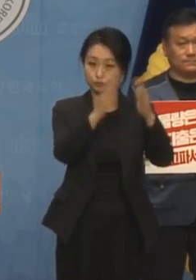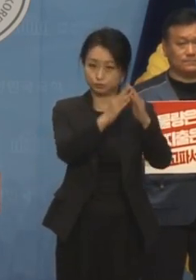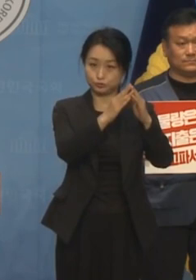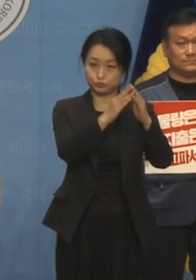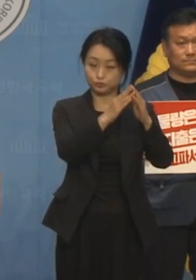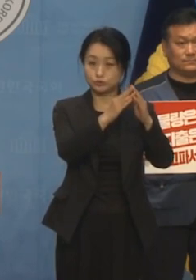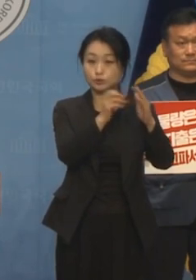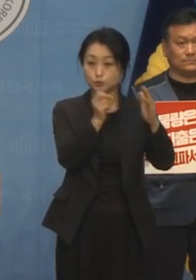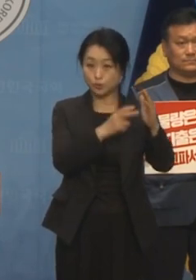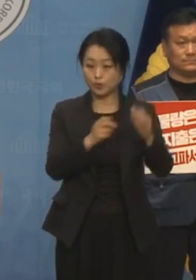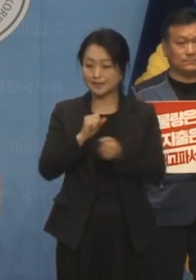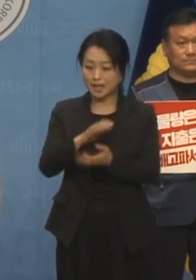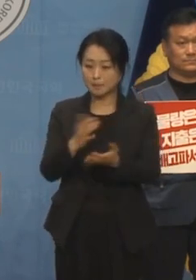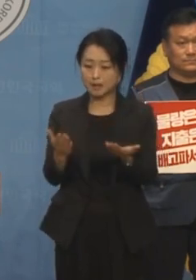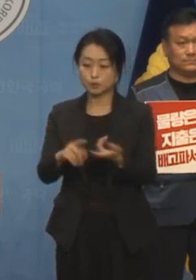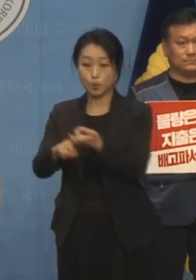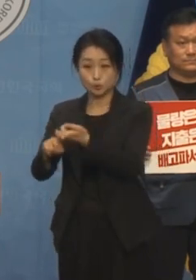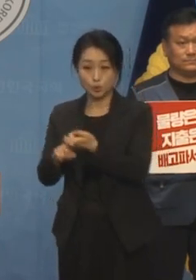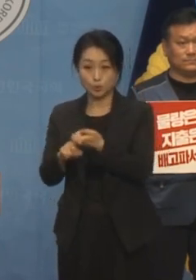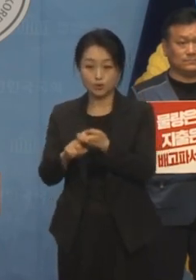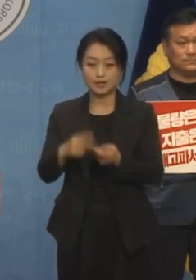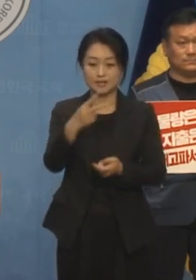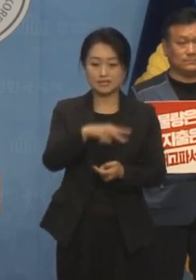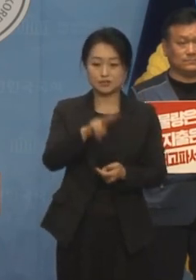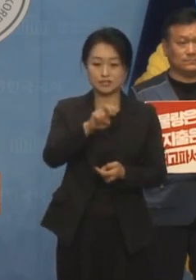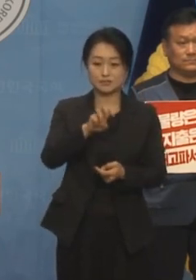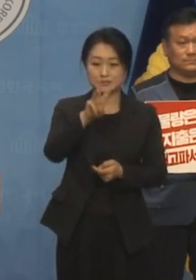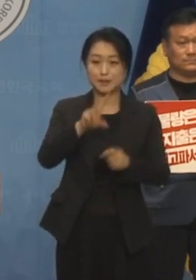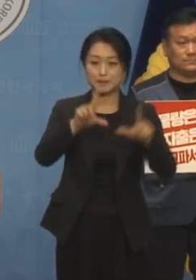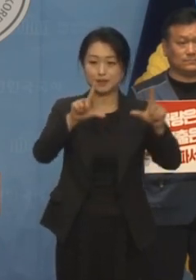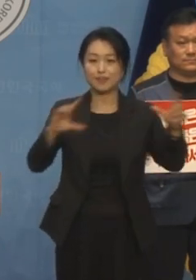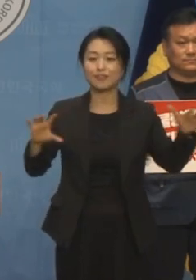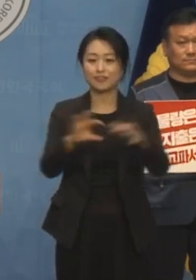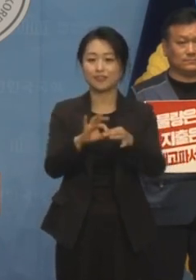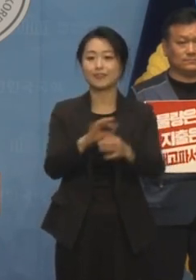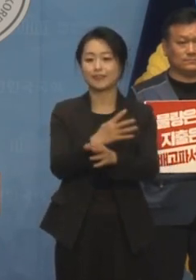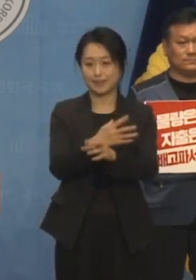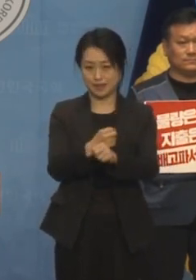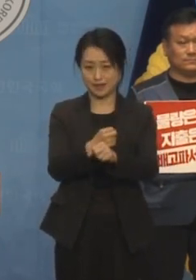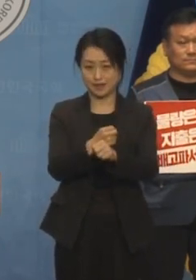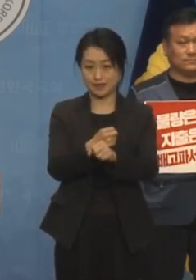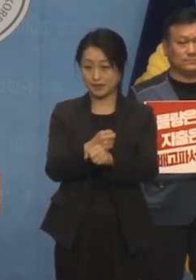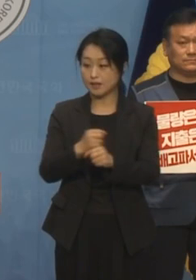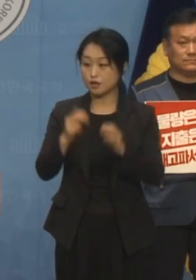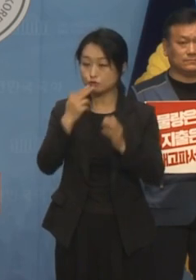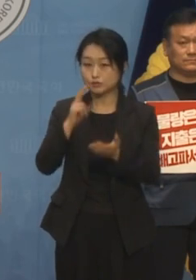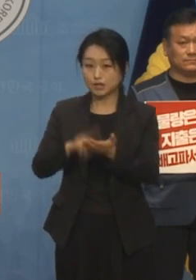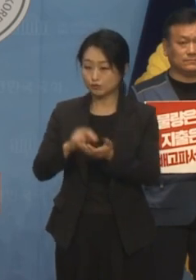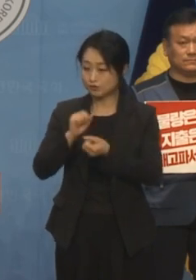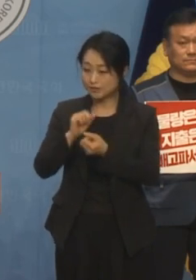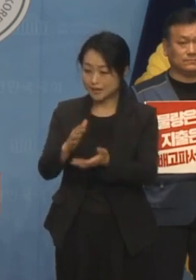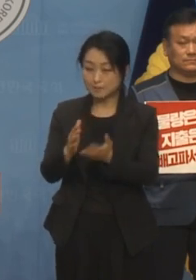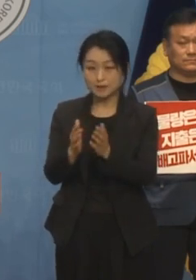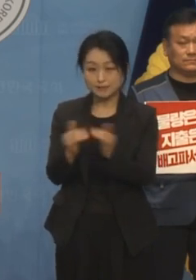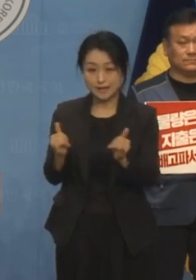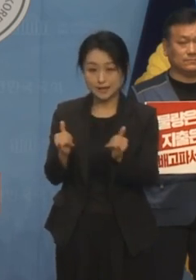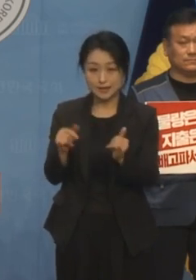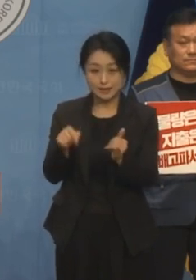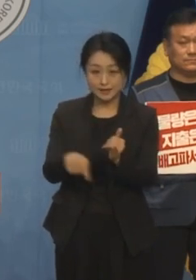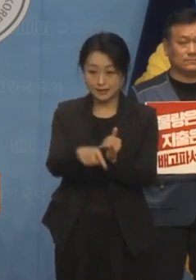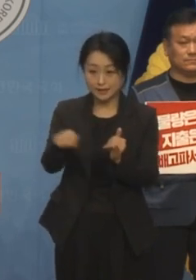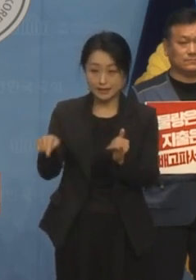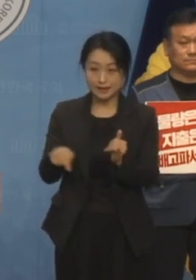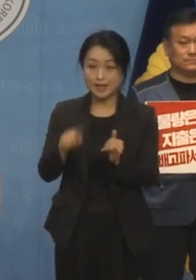우정사업본부와 택배노조는 23년 단협을 체결하며 우체국 택배 종사자의 소득 안정을 위해 일일